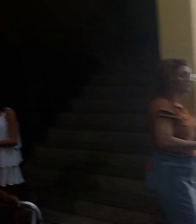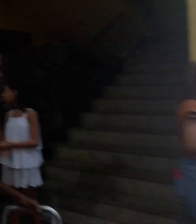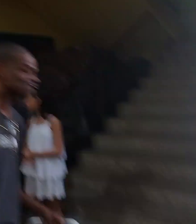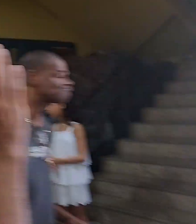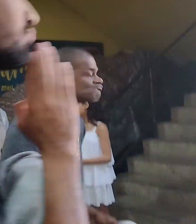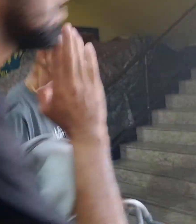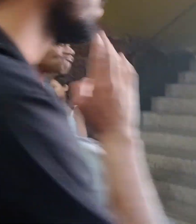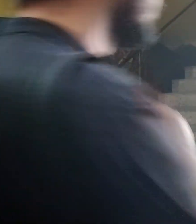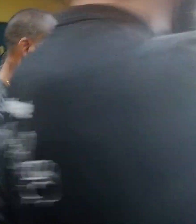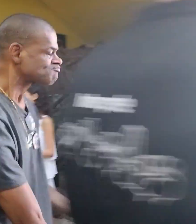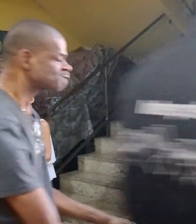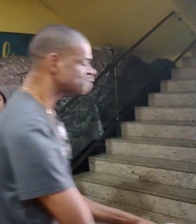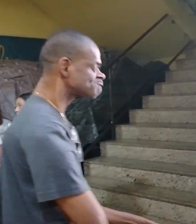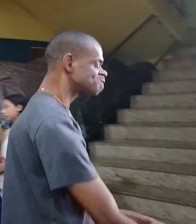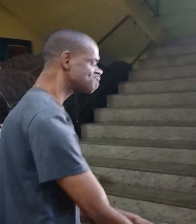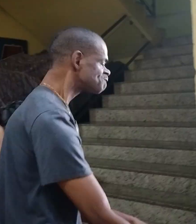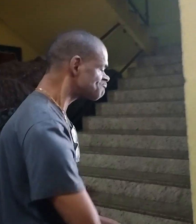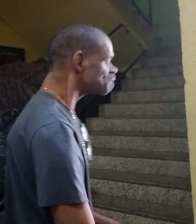Jana, vai você.